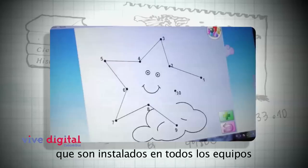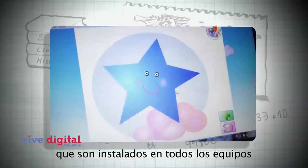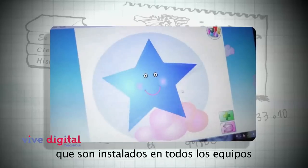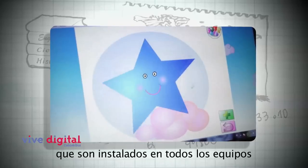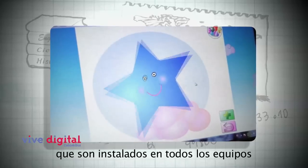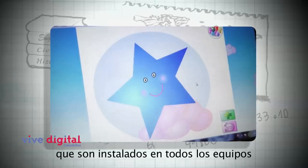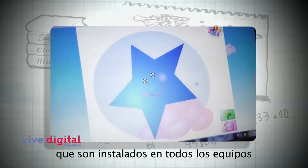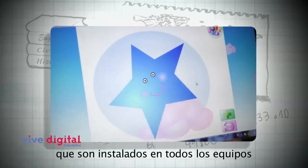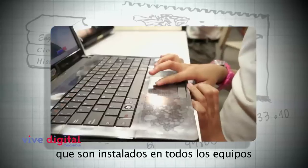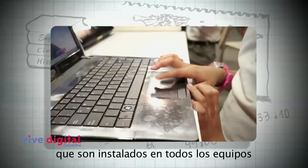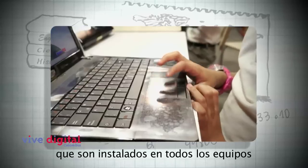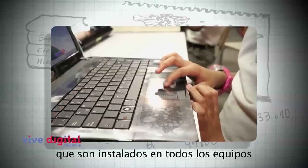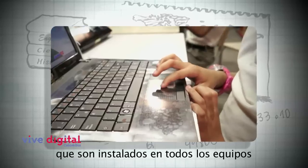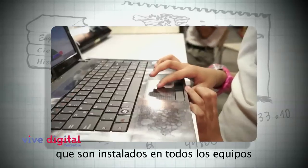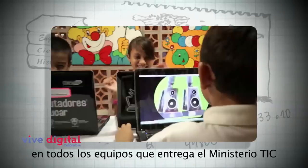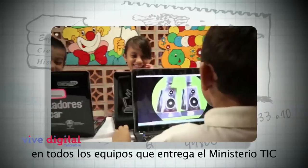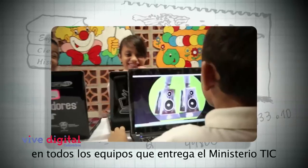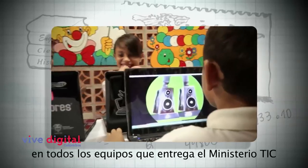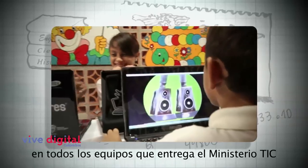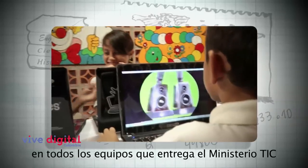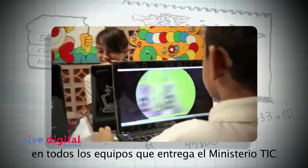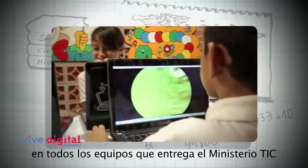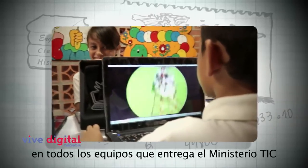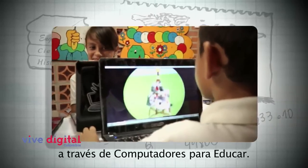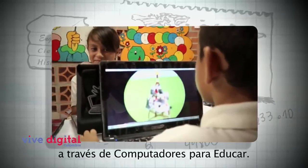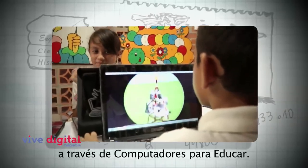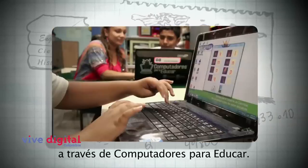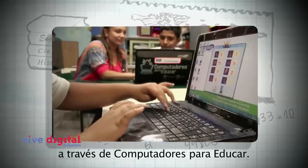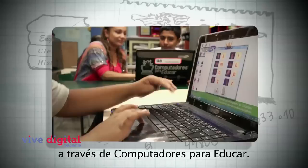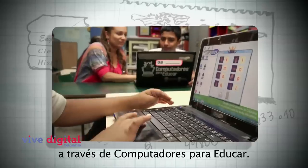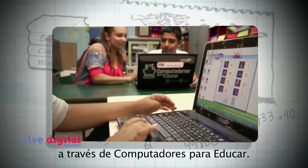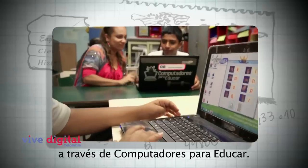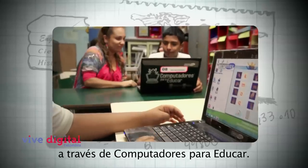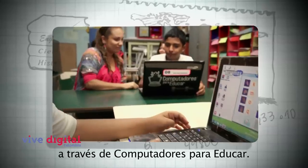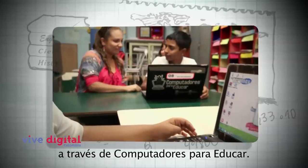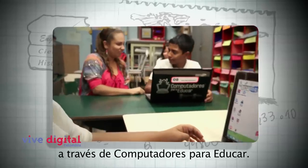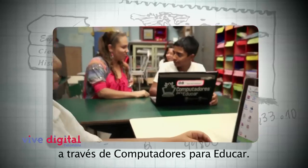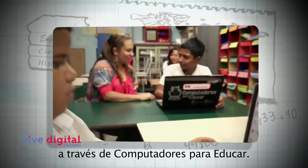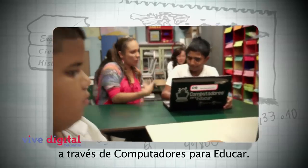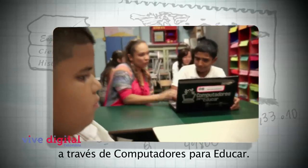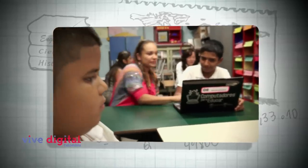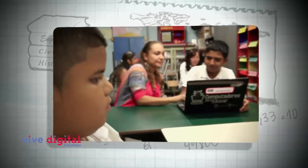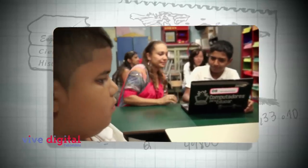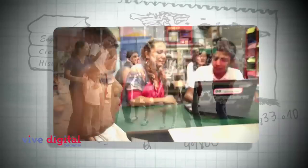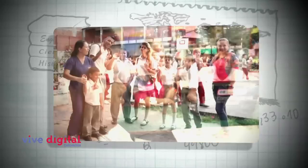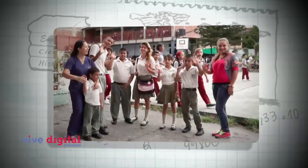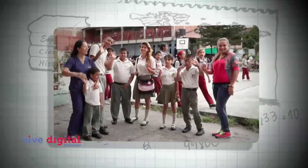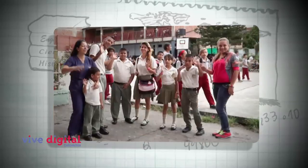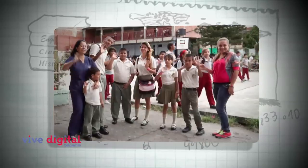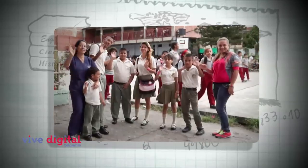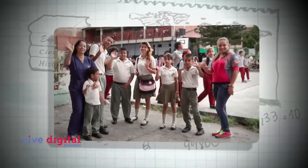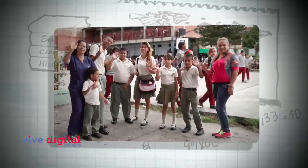son instalados en todos los equipos que entrega el Ministerio TIC a través de computadores para educar.